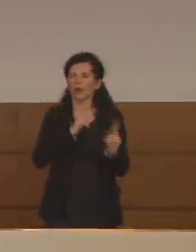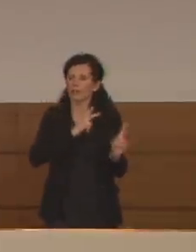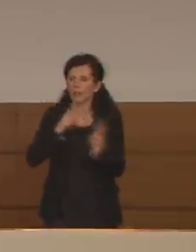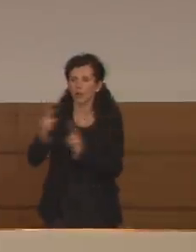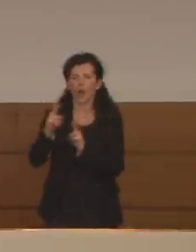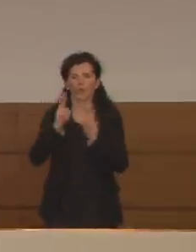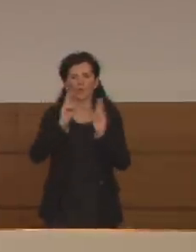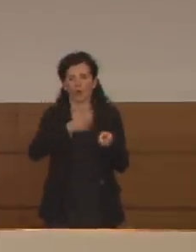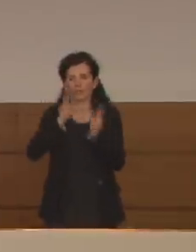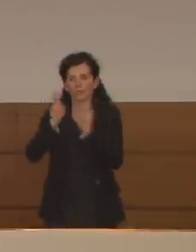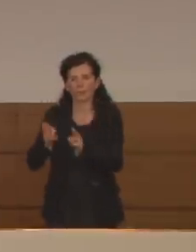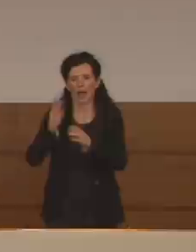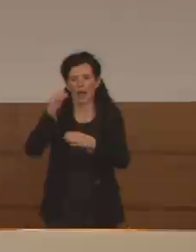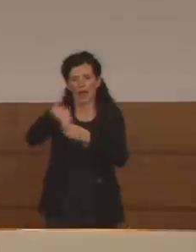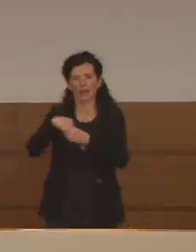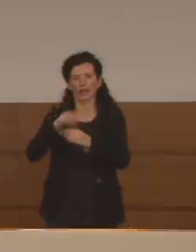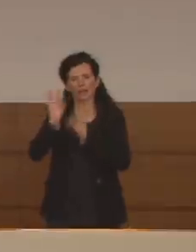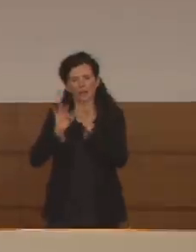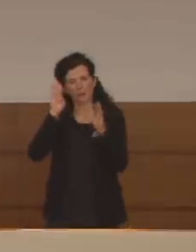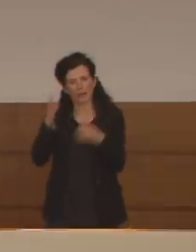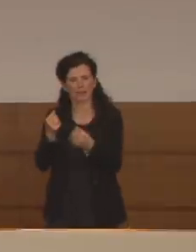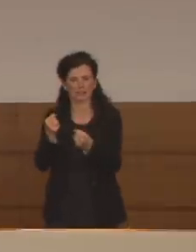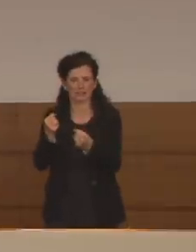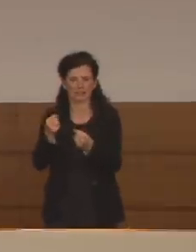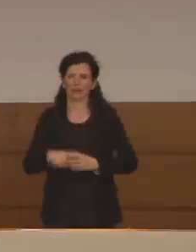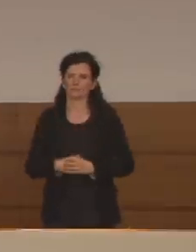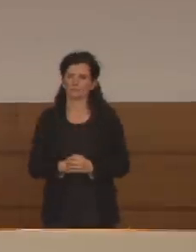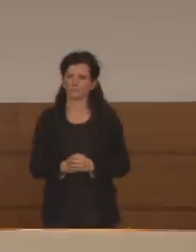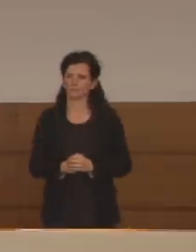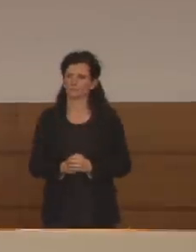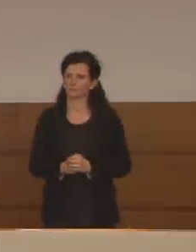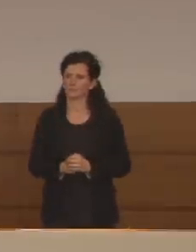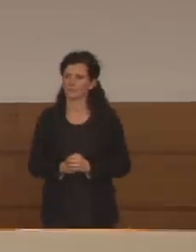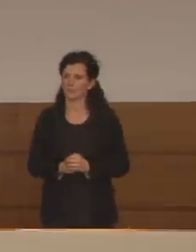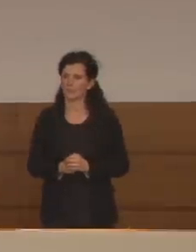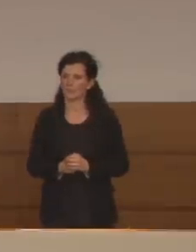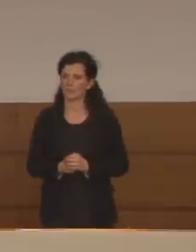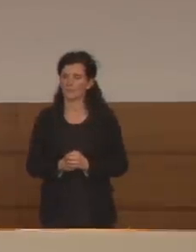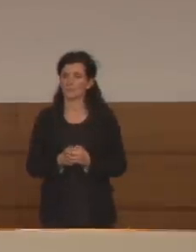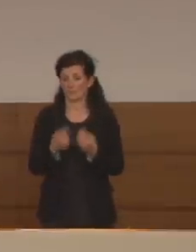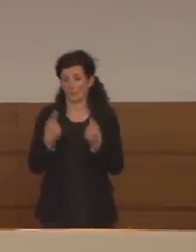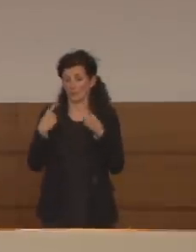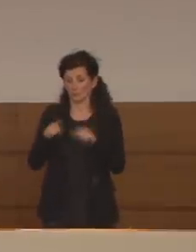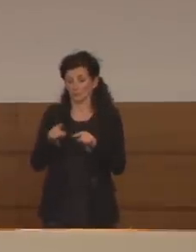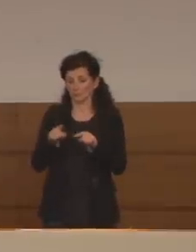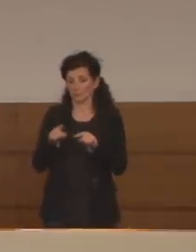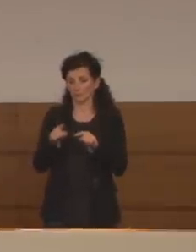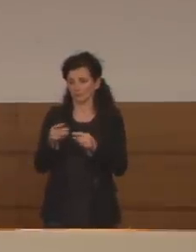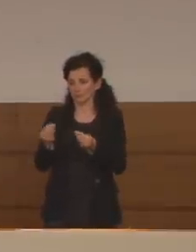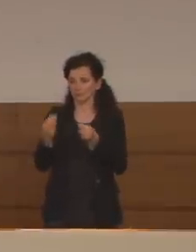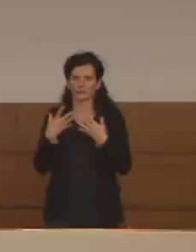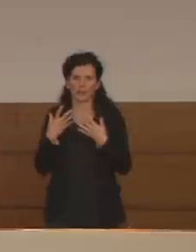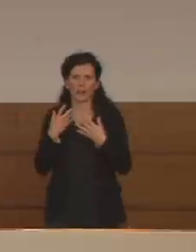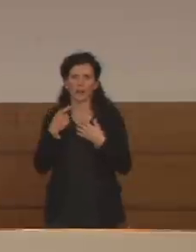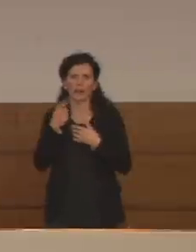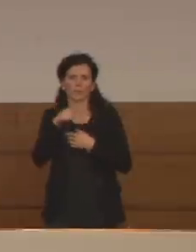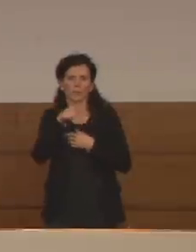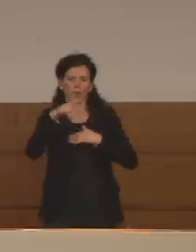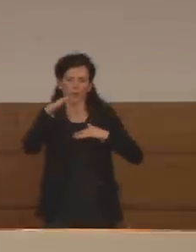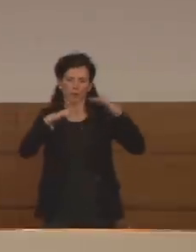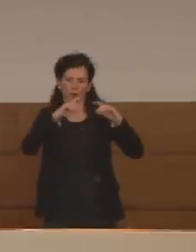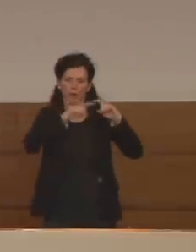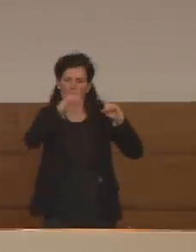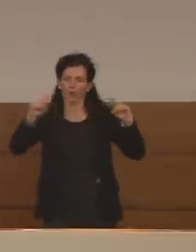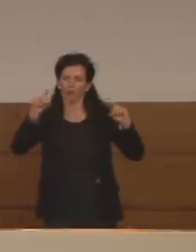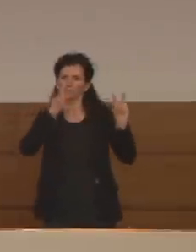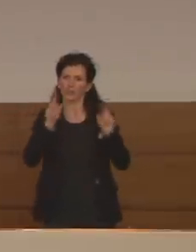alla terapia intensiva e questo ci dice perché bisogna consolidare il trend e cioè quindi bisogna